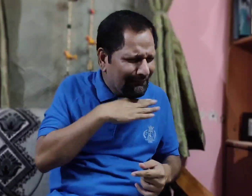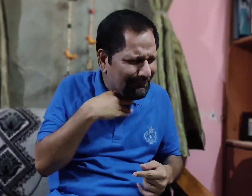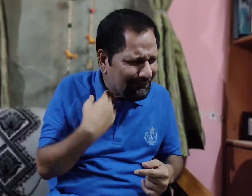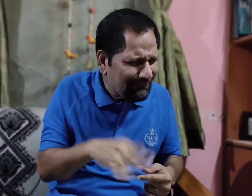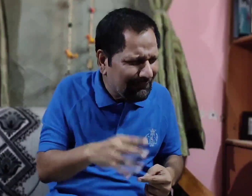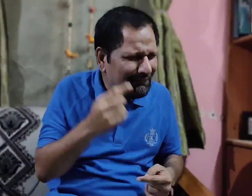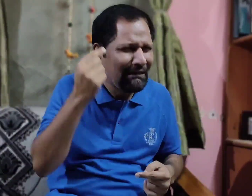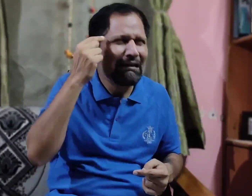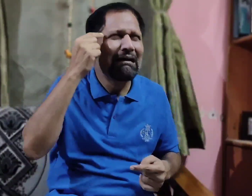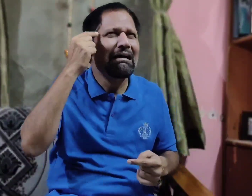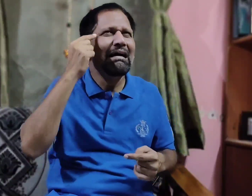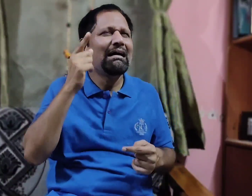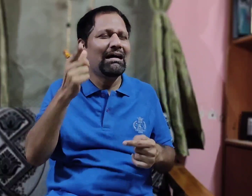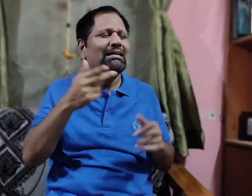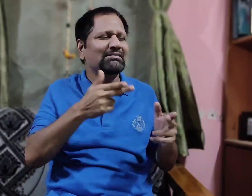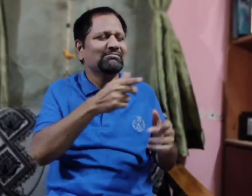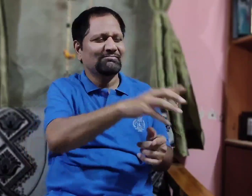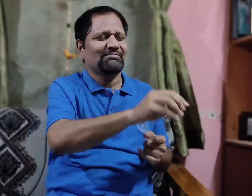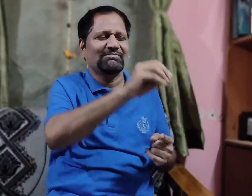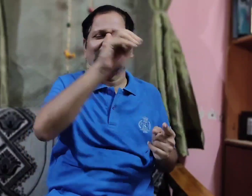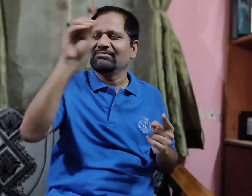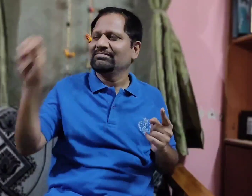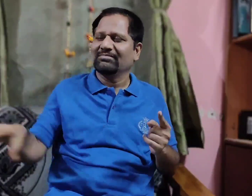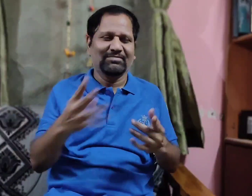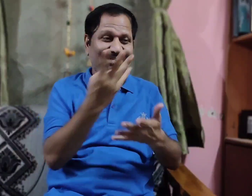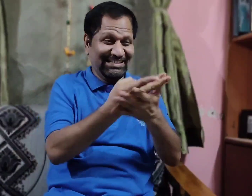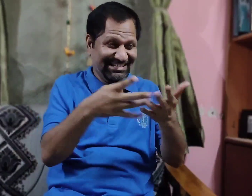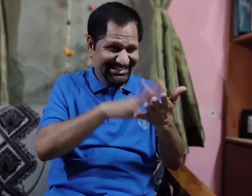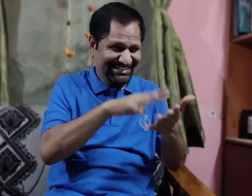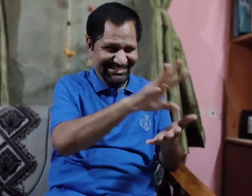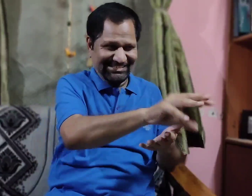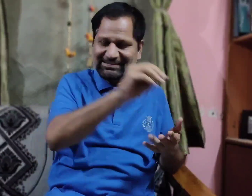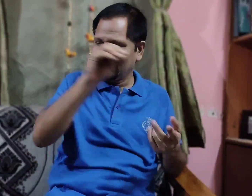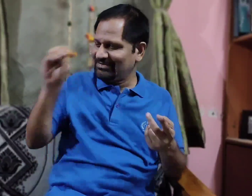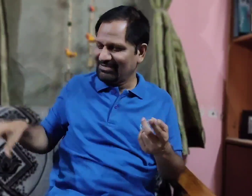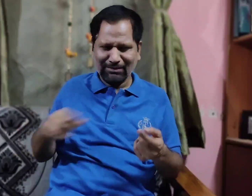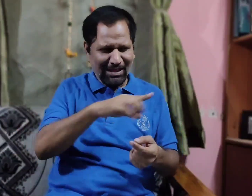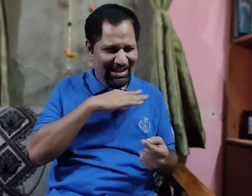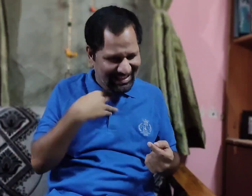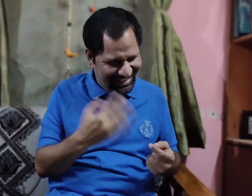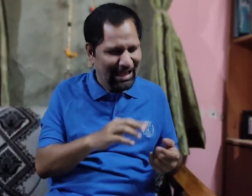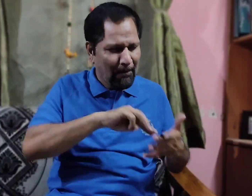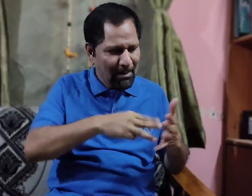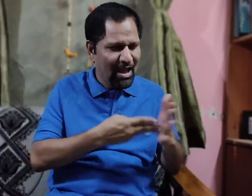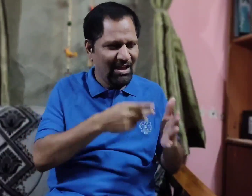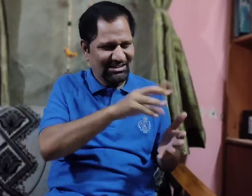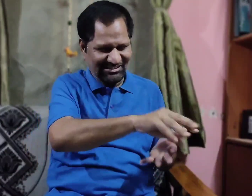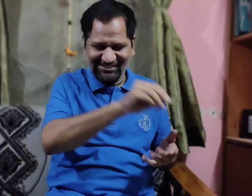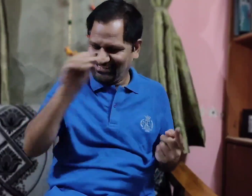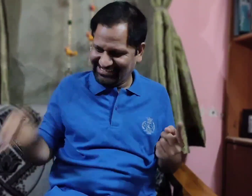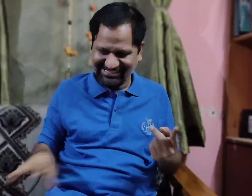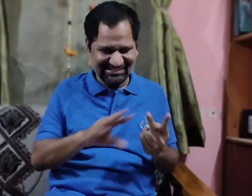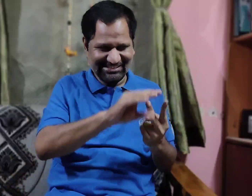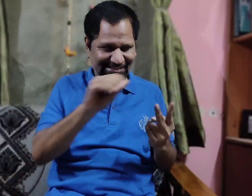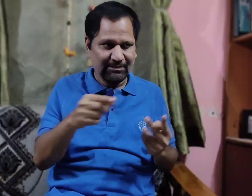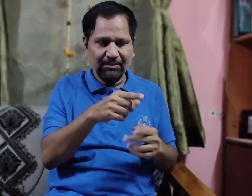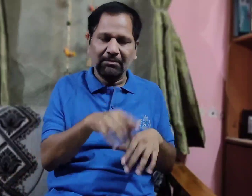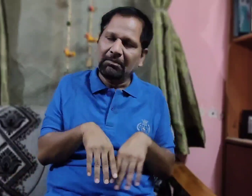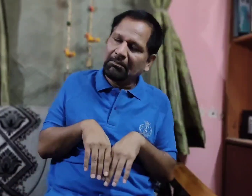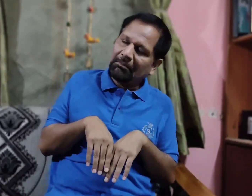करना और जाल में ऐसे पड़ी रहना कि जैसे सब मर गए हो। शिकारी तुमको मरा हुआ समझकर और एक एक करके जाल में से